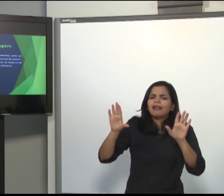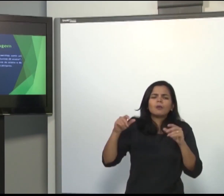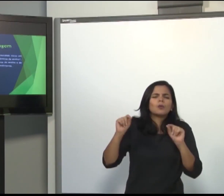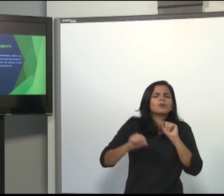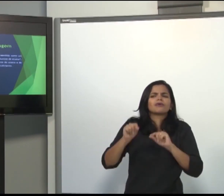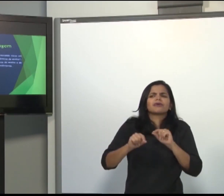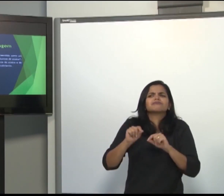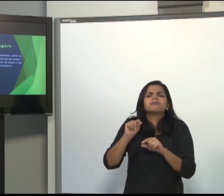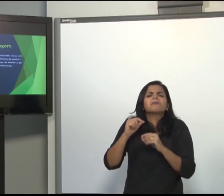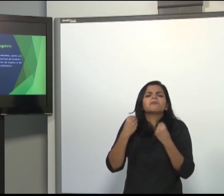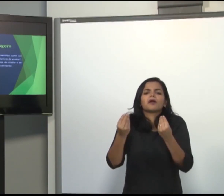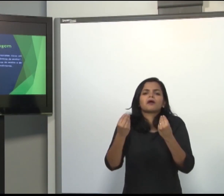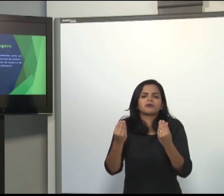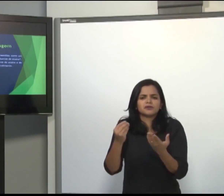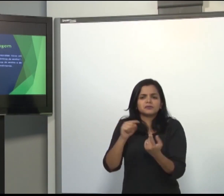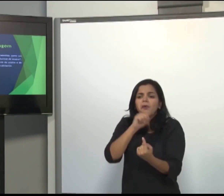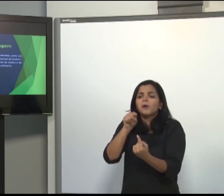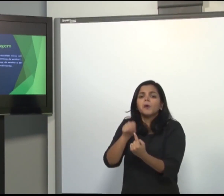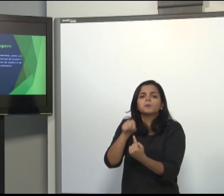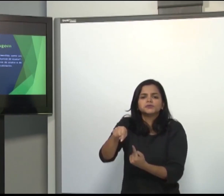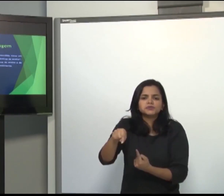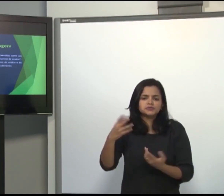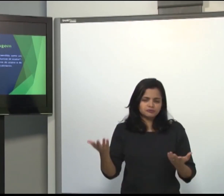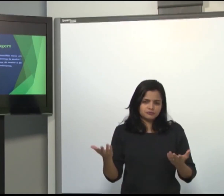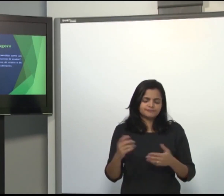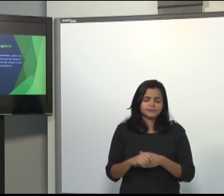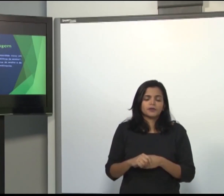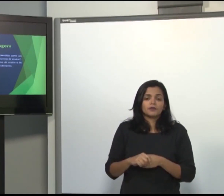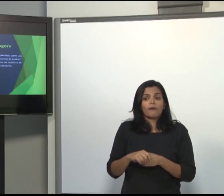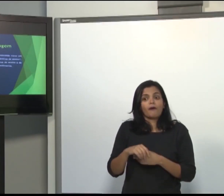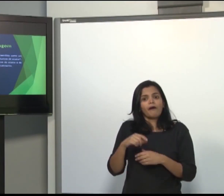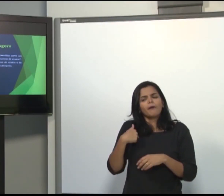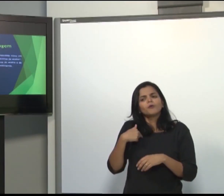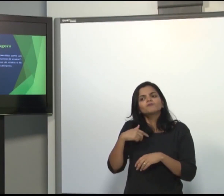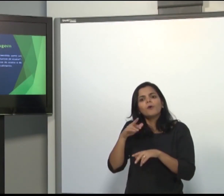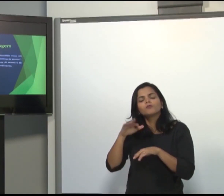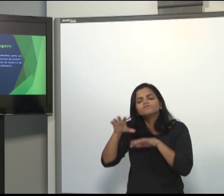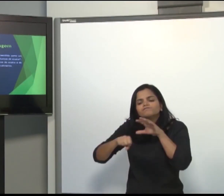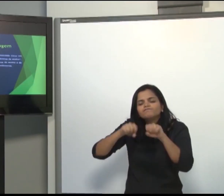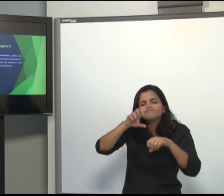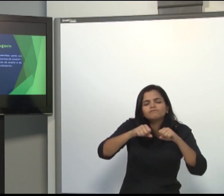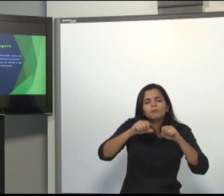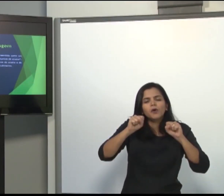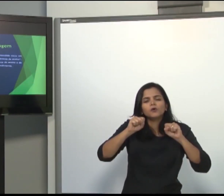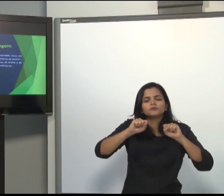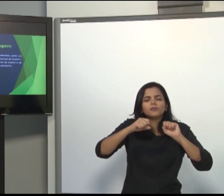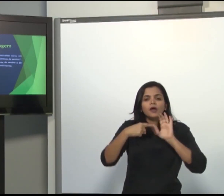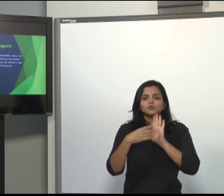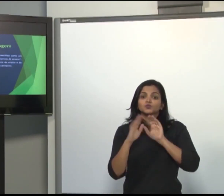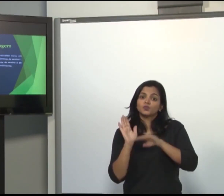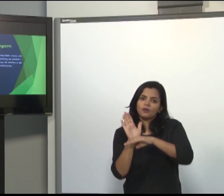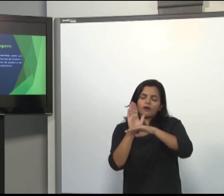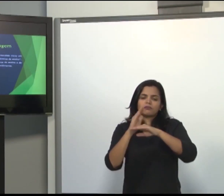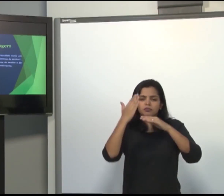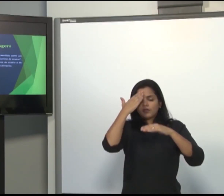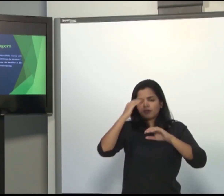Qual o objetivo? Então, Para ficar bem claro, é importante